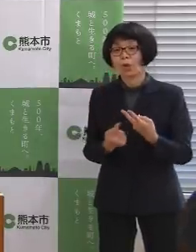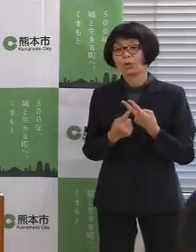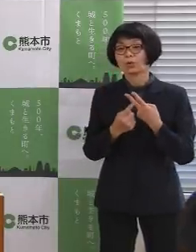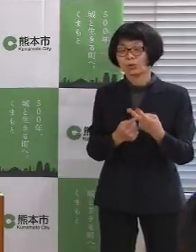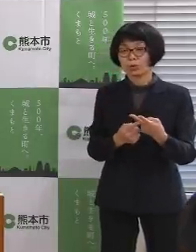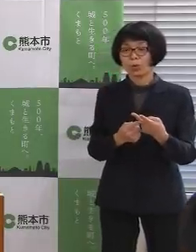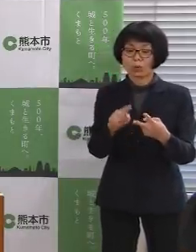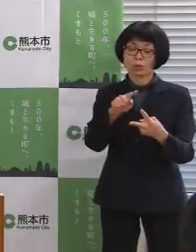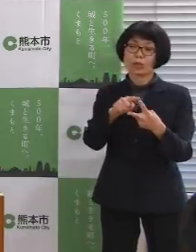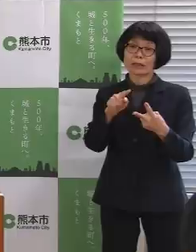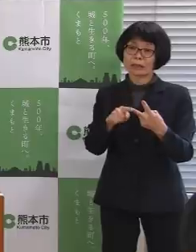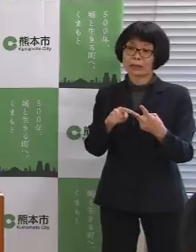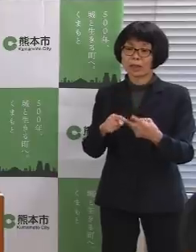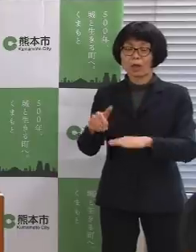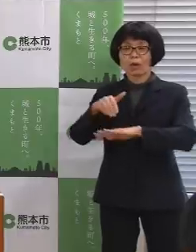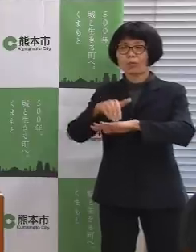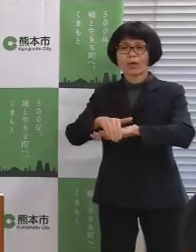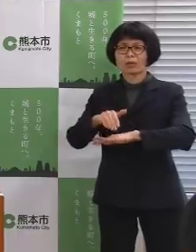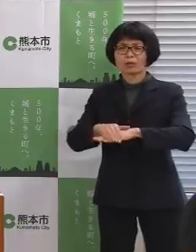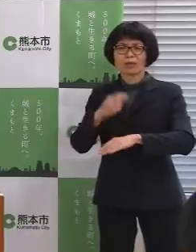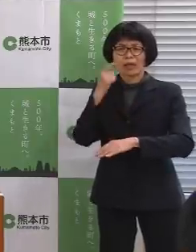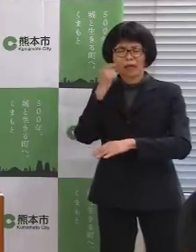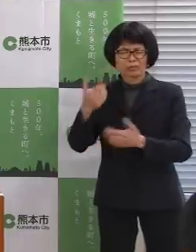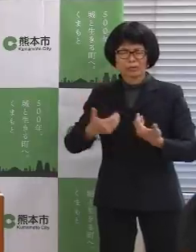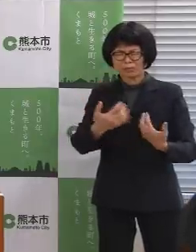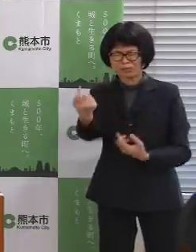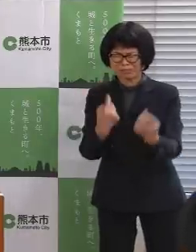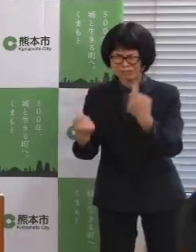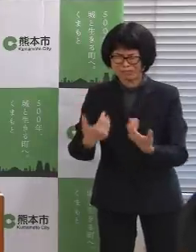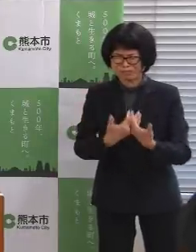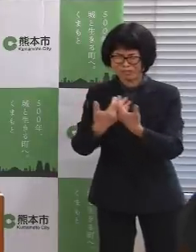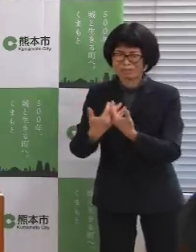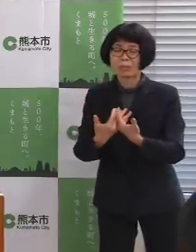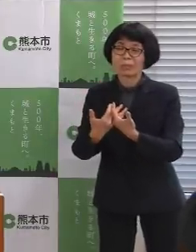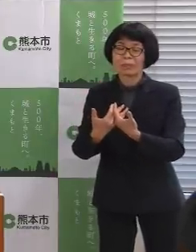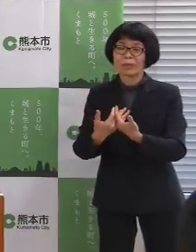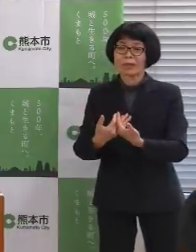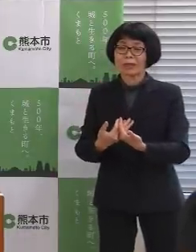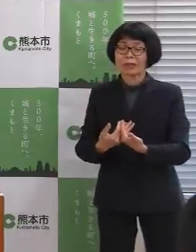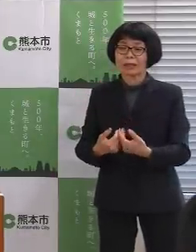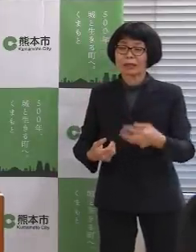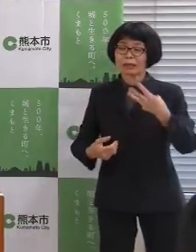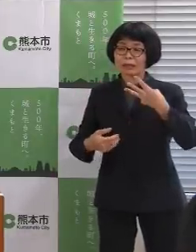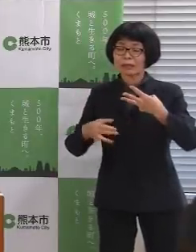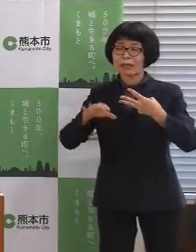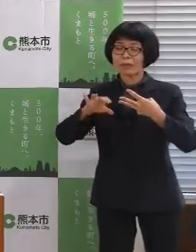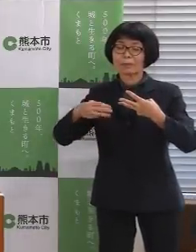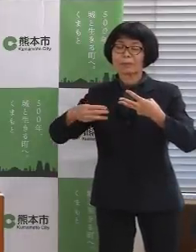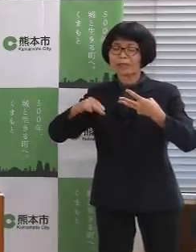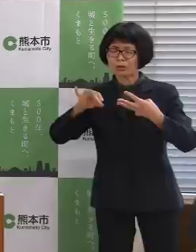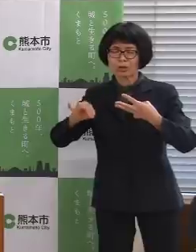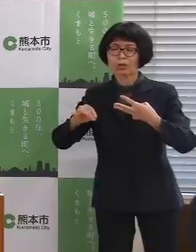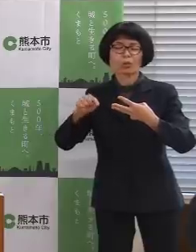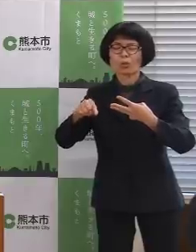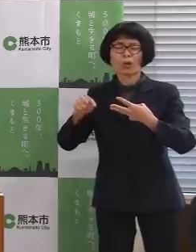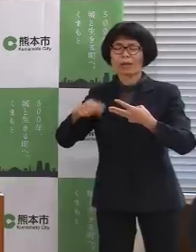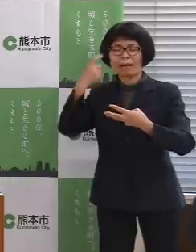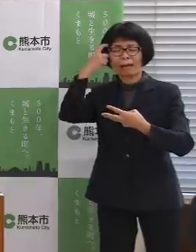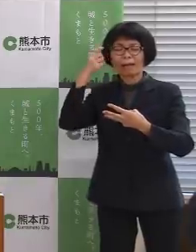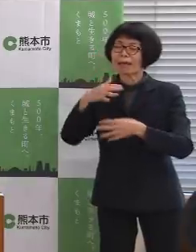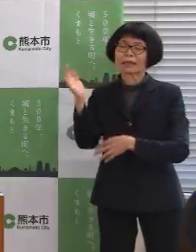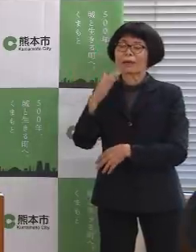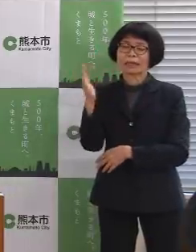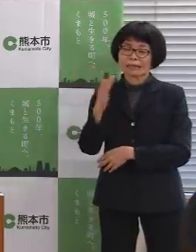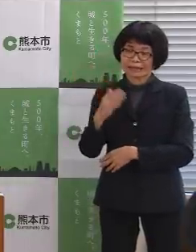ですから窓口はもう非常に混乱をいたしますので、そして密の状態を作ってしまいますので、基本的には考えてございません